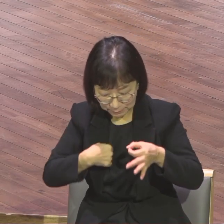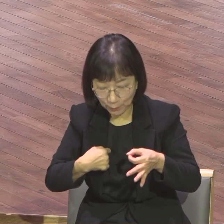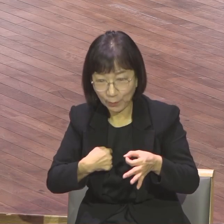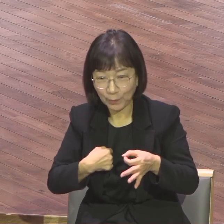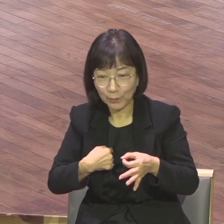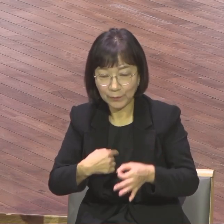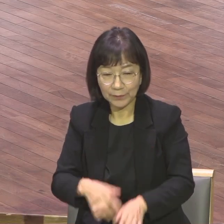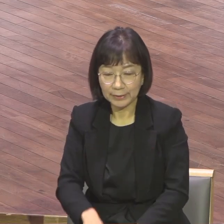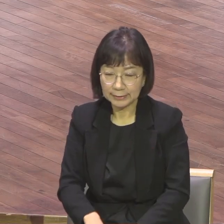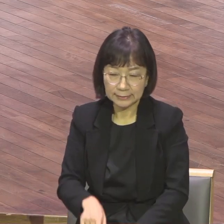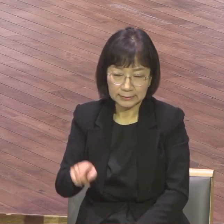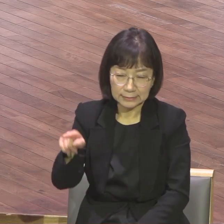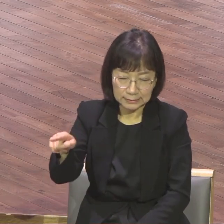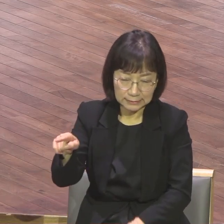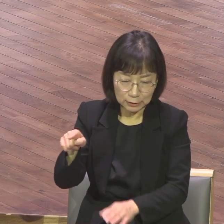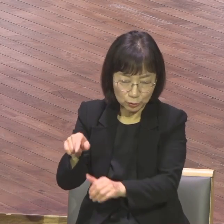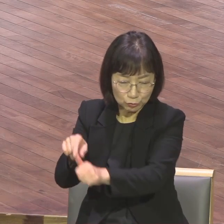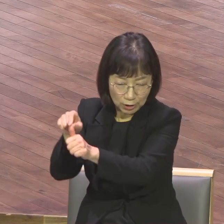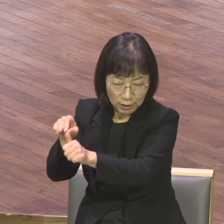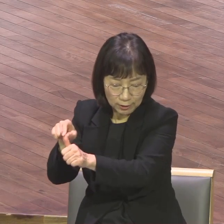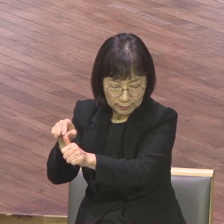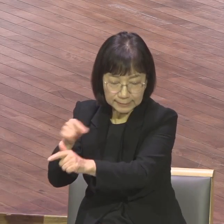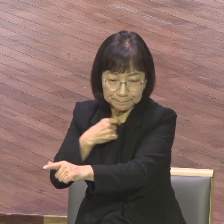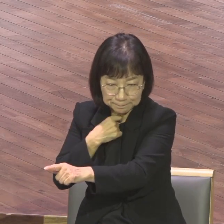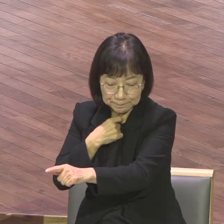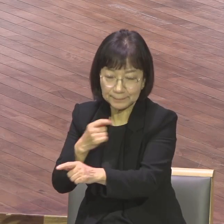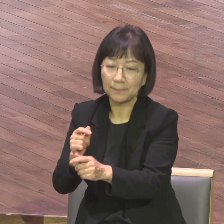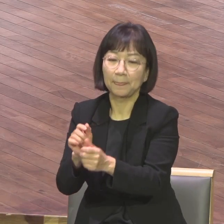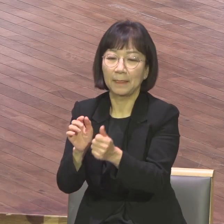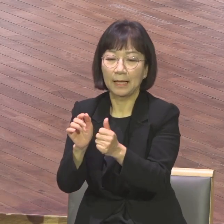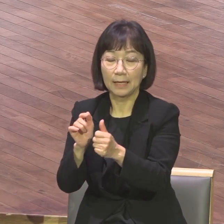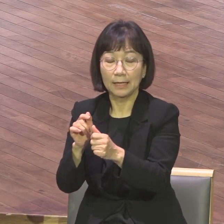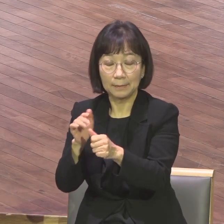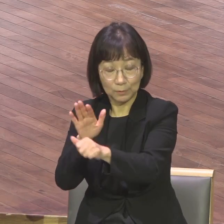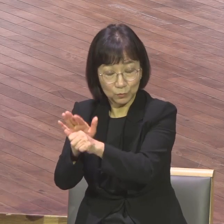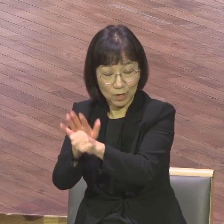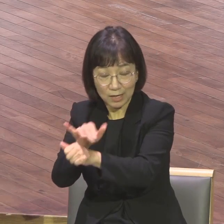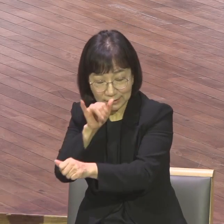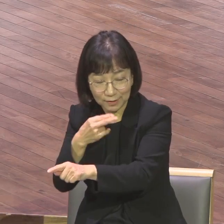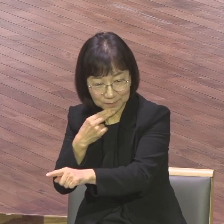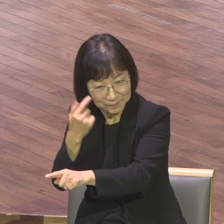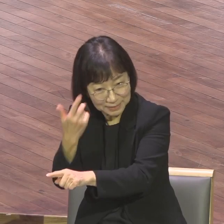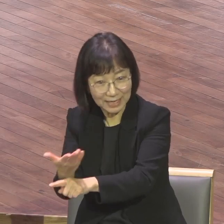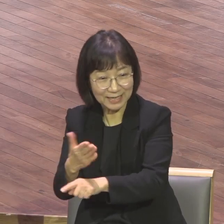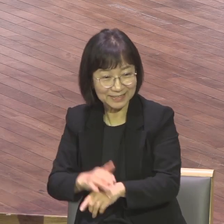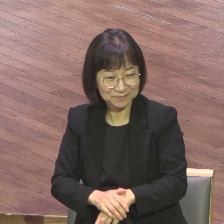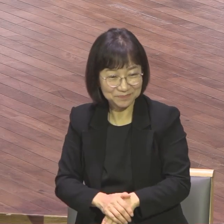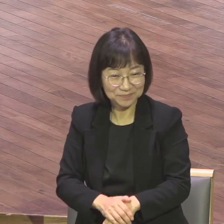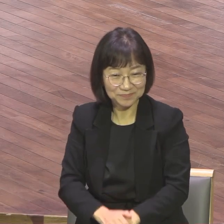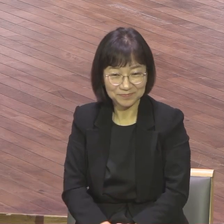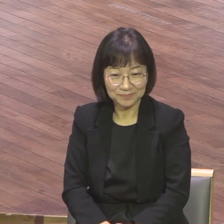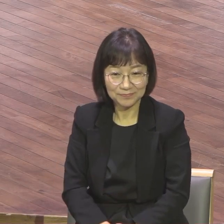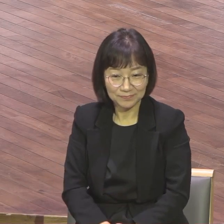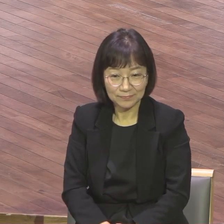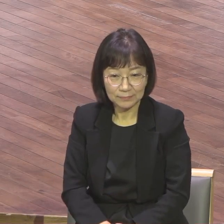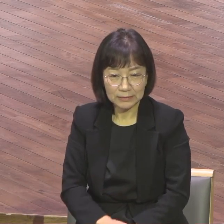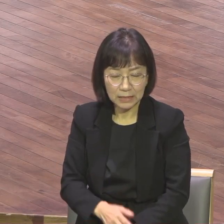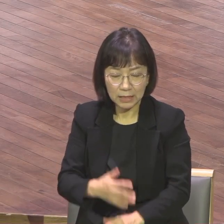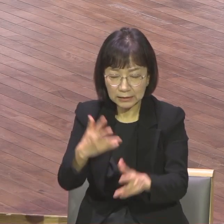한 영혼이라도 정말 그 수많은 일주일 동안 만난 불신자들에게 내가 단 한 번이라도 생명줄